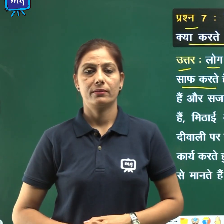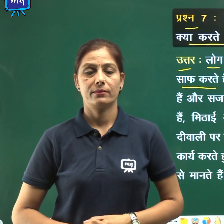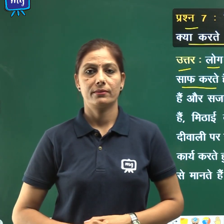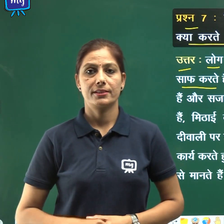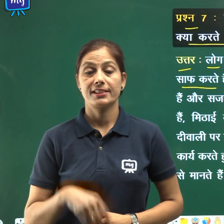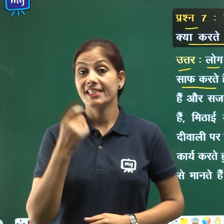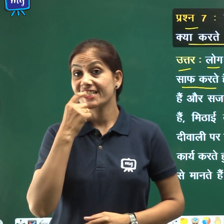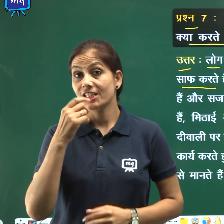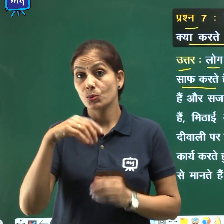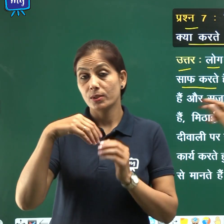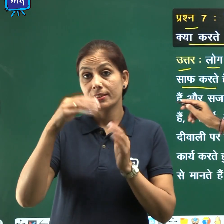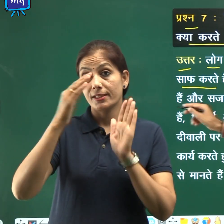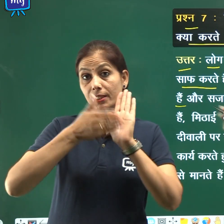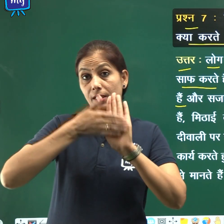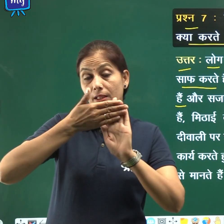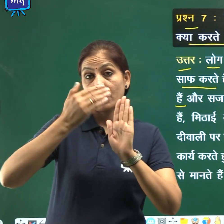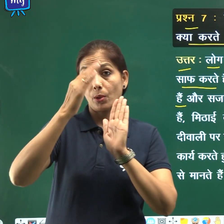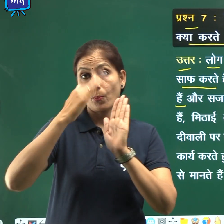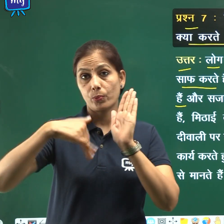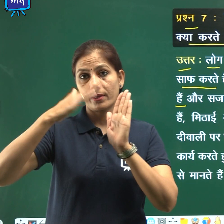चूने से पुताई करते हैं,